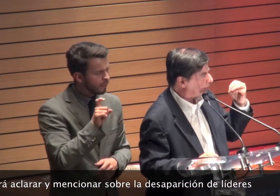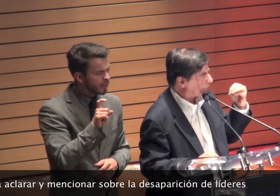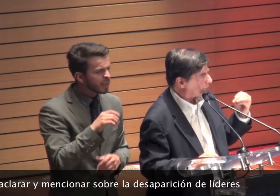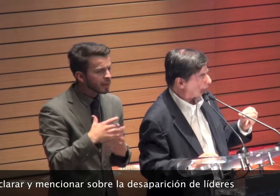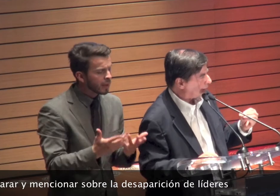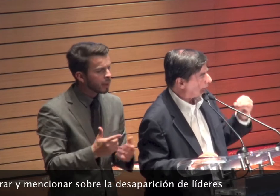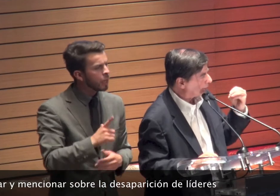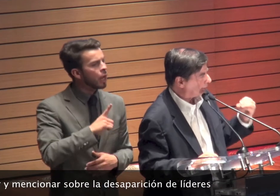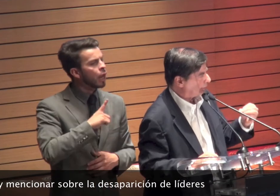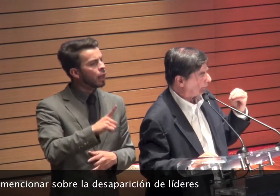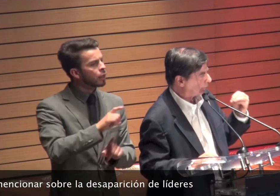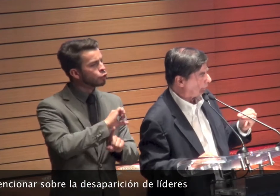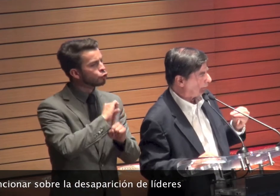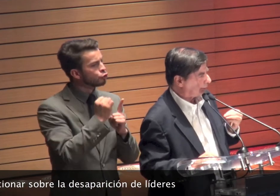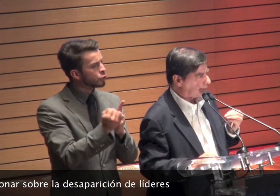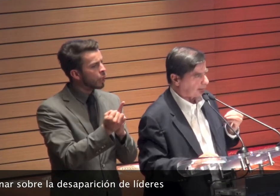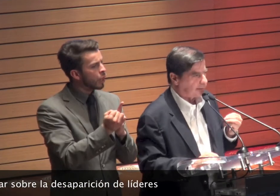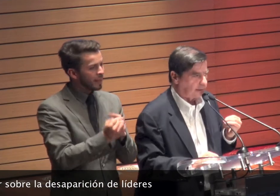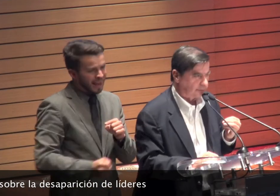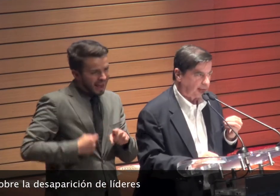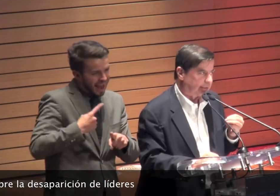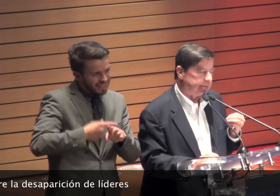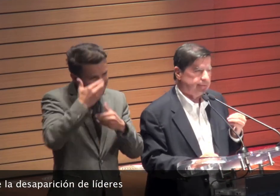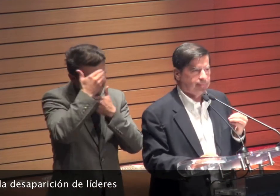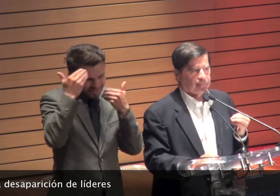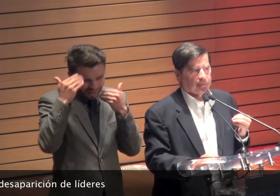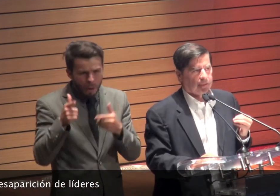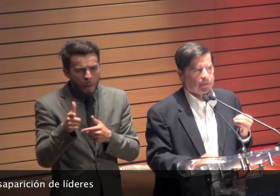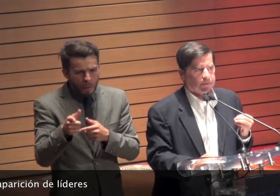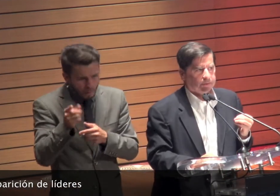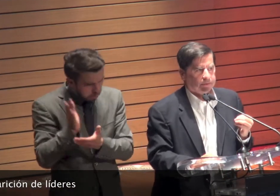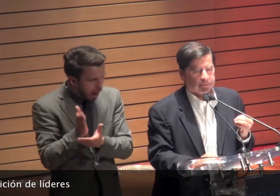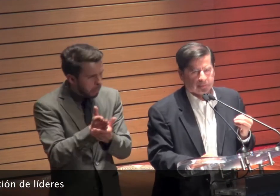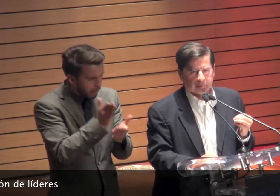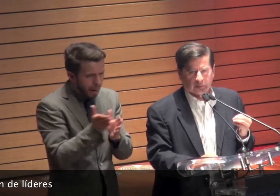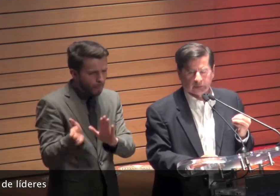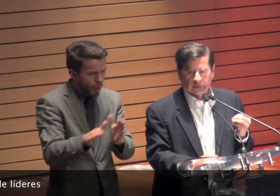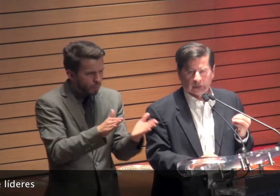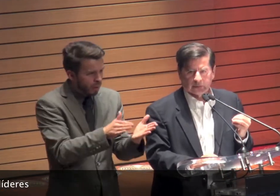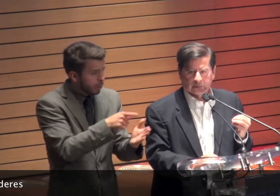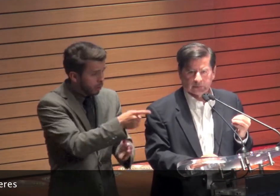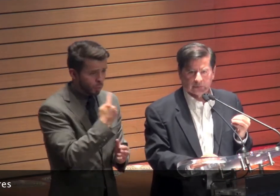los líderes sociales y de los excombatientes de las FARC.